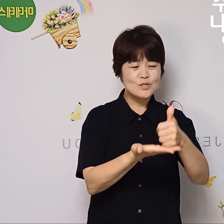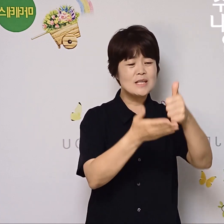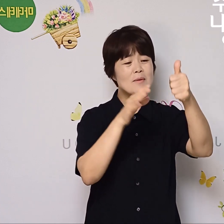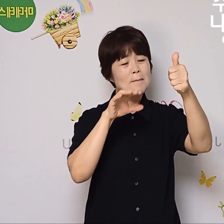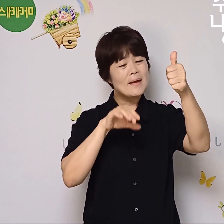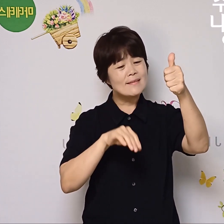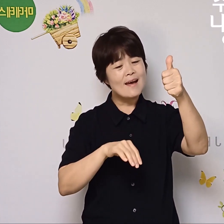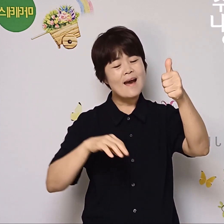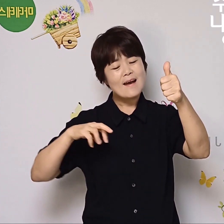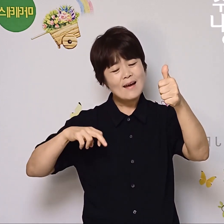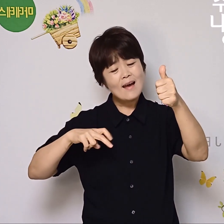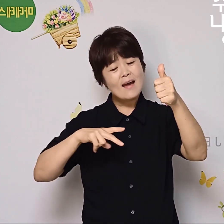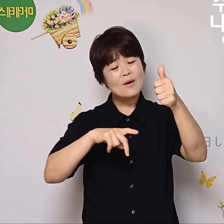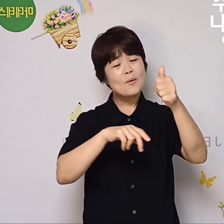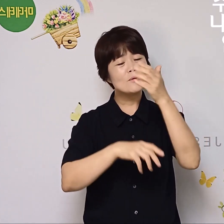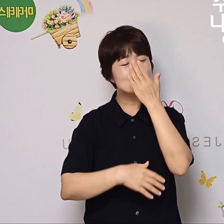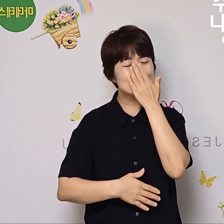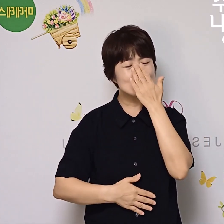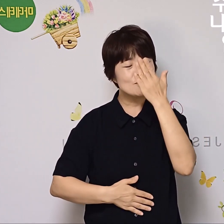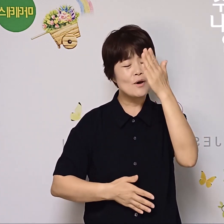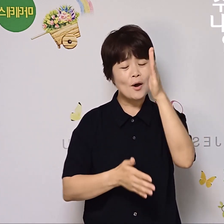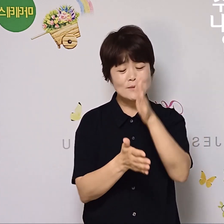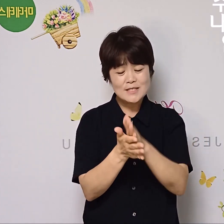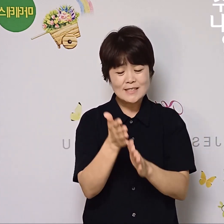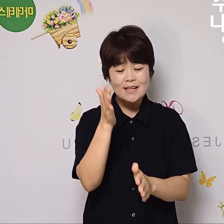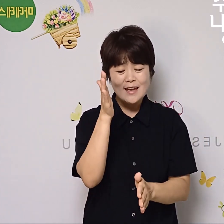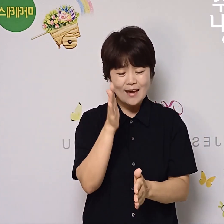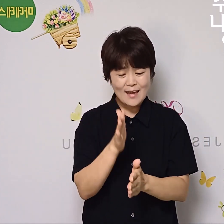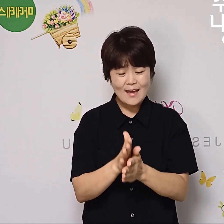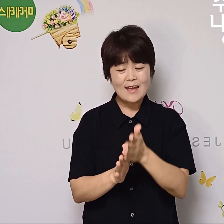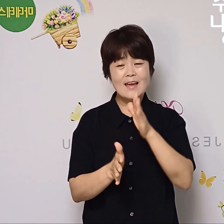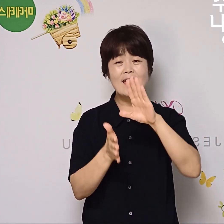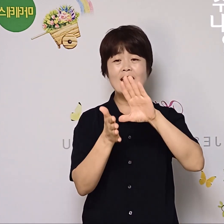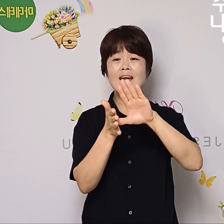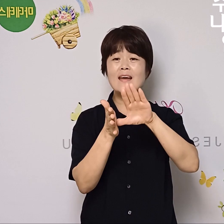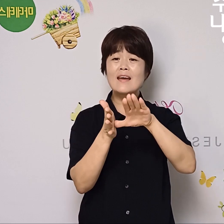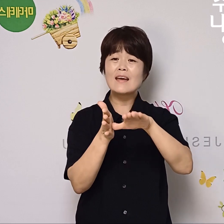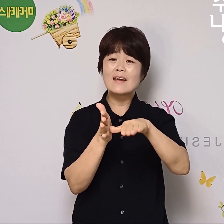주님 앞에 나아올 수 없을 때